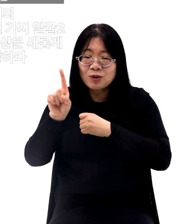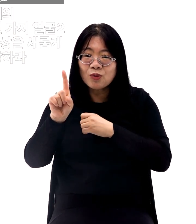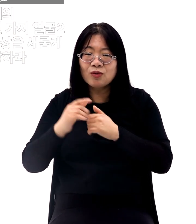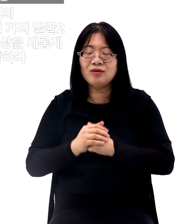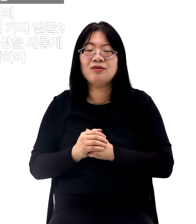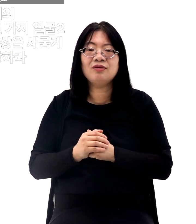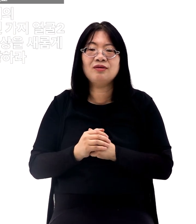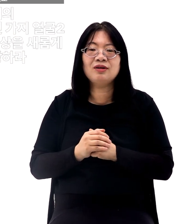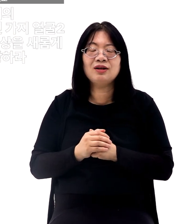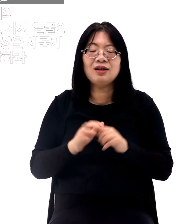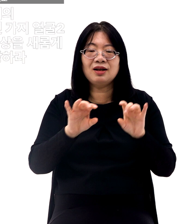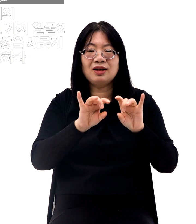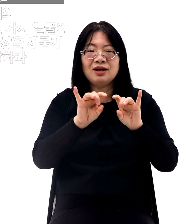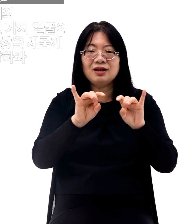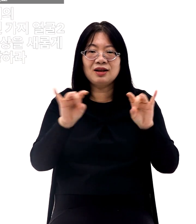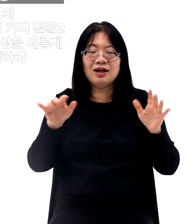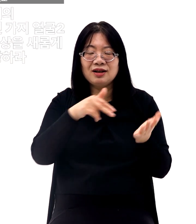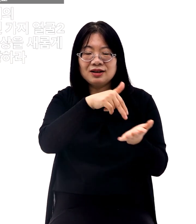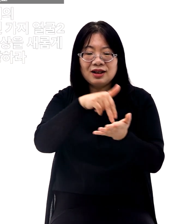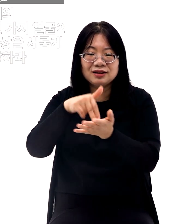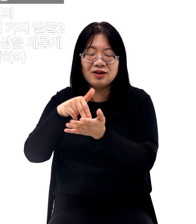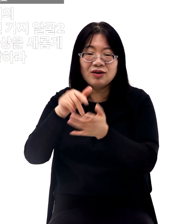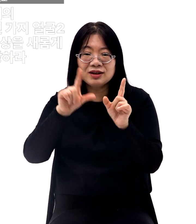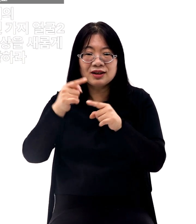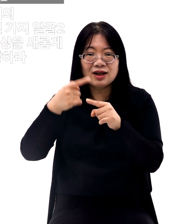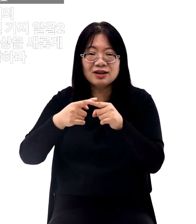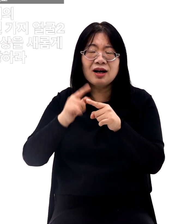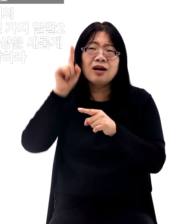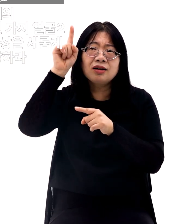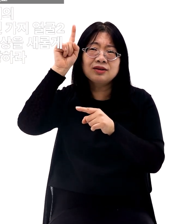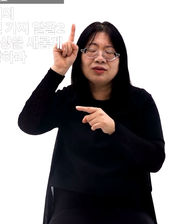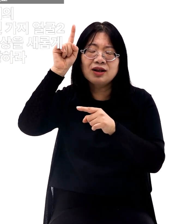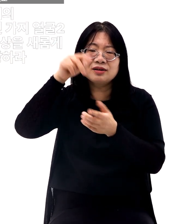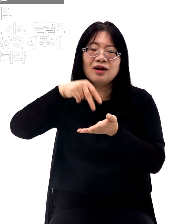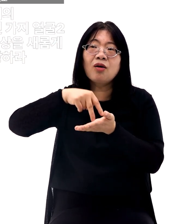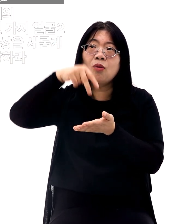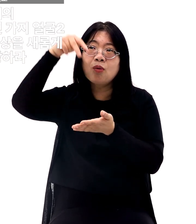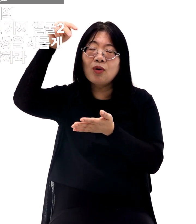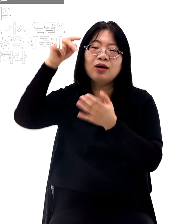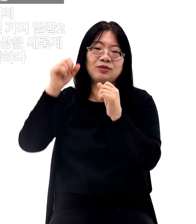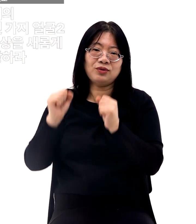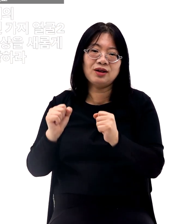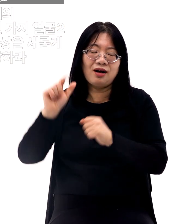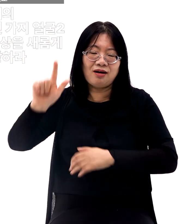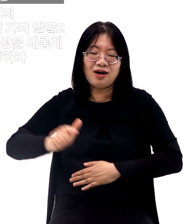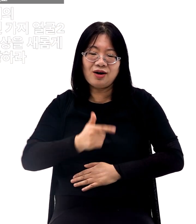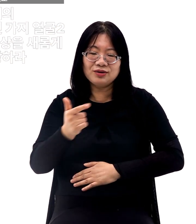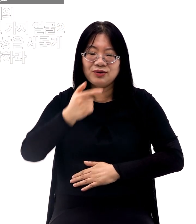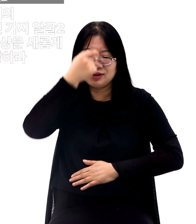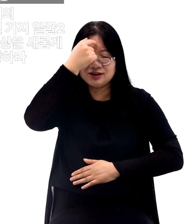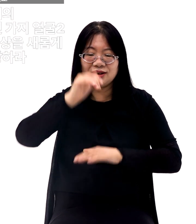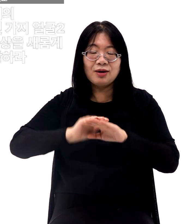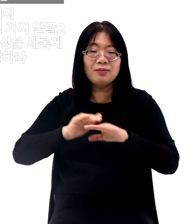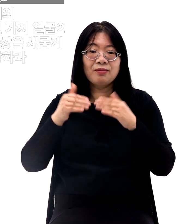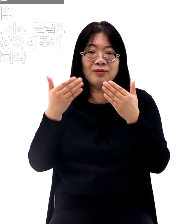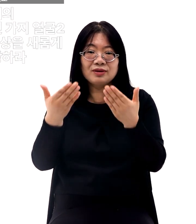갖가지 사정으로 살다 천상에 올라간 존재들이 하루 종일 예배를